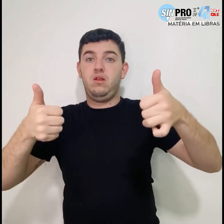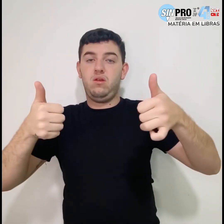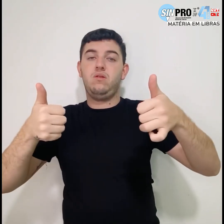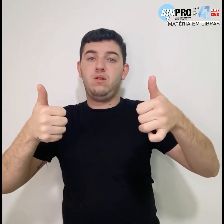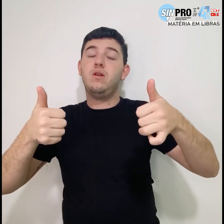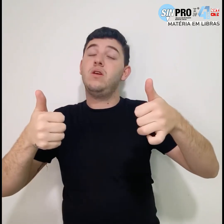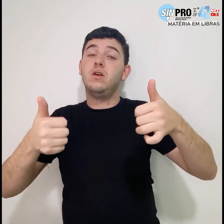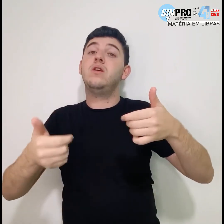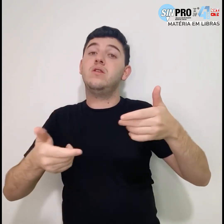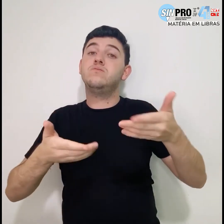Saiba mais.